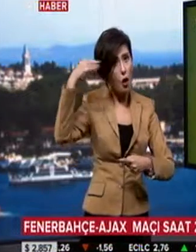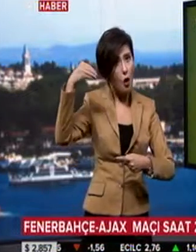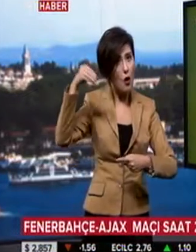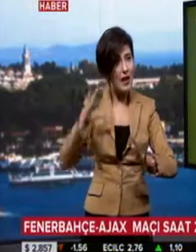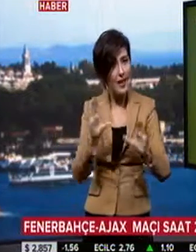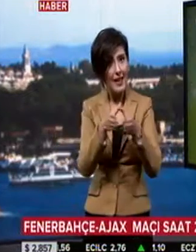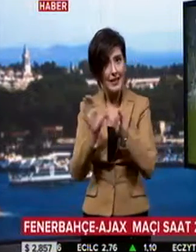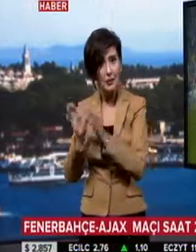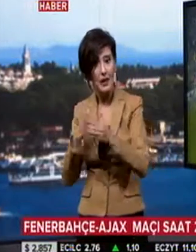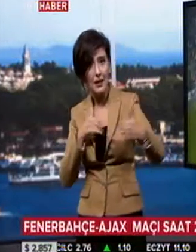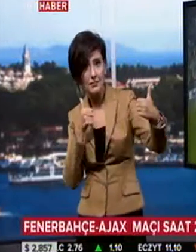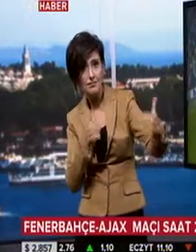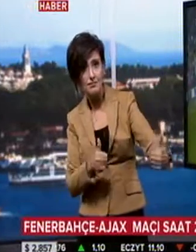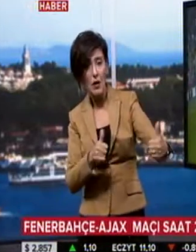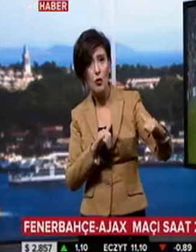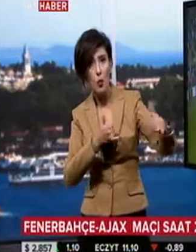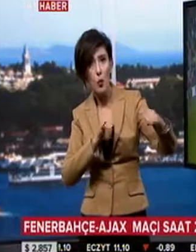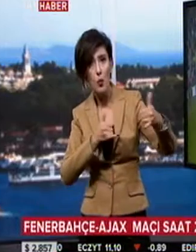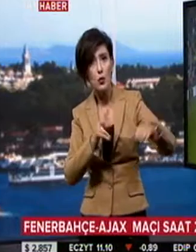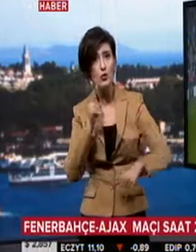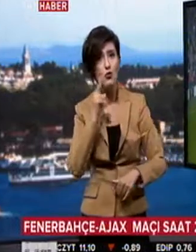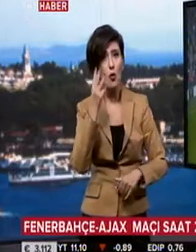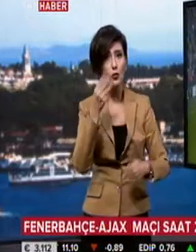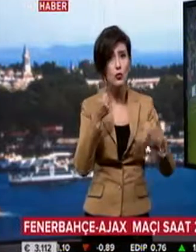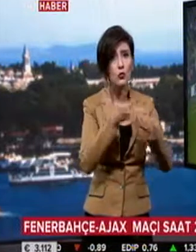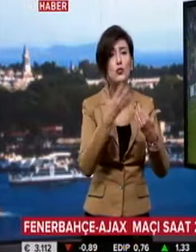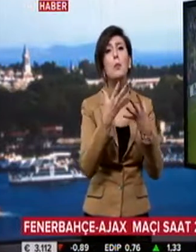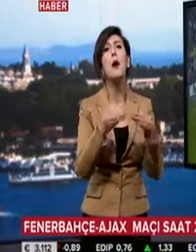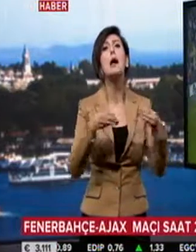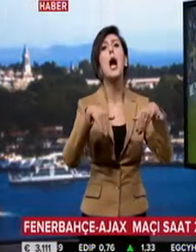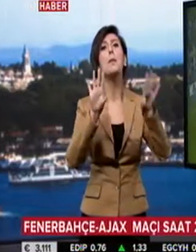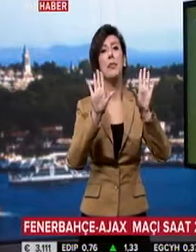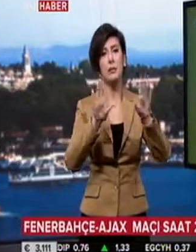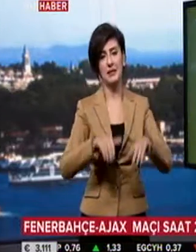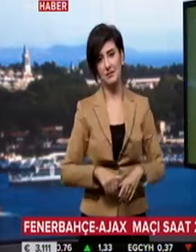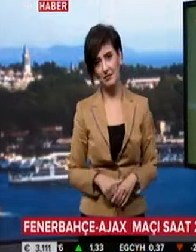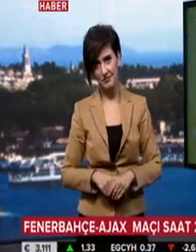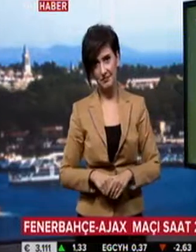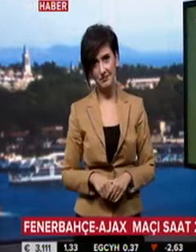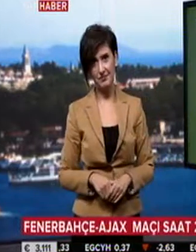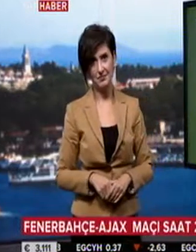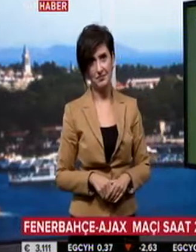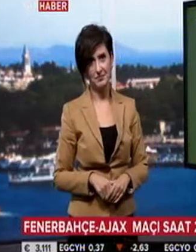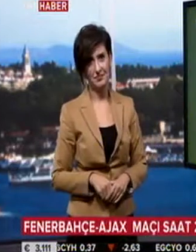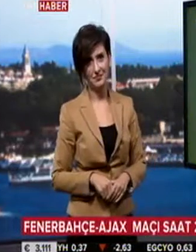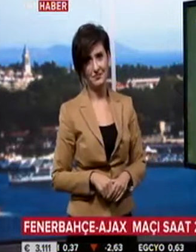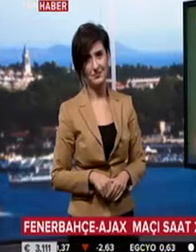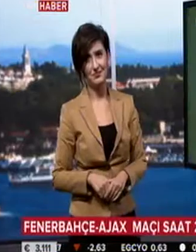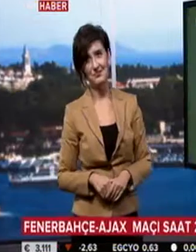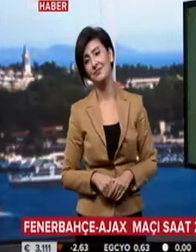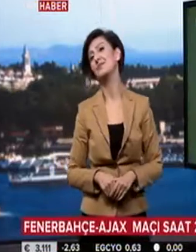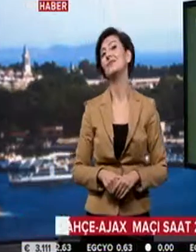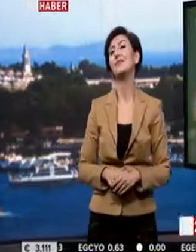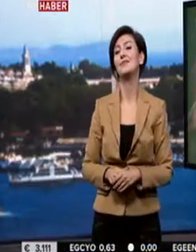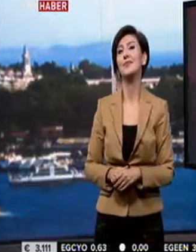Lacivertliler Hollanda ekipleriyle deplasmanda oynadığı son 3 maçı da kaybetmedi.